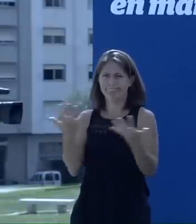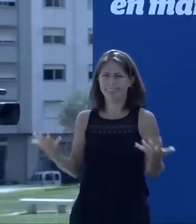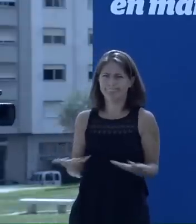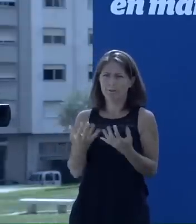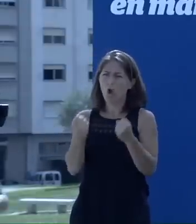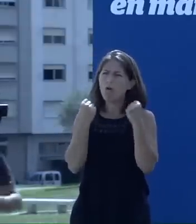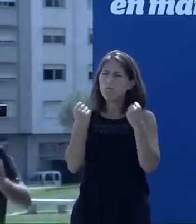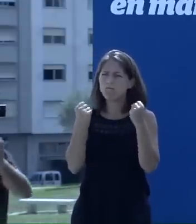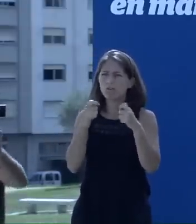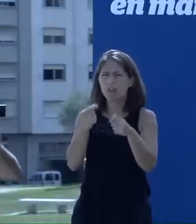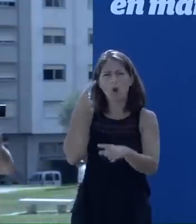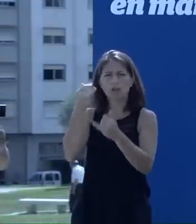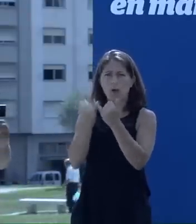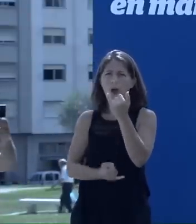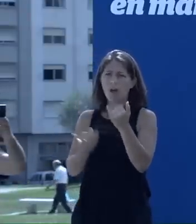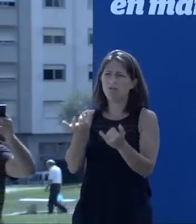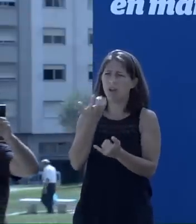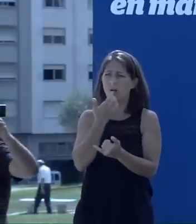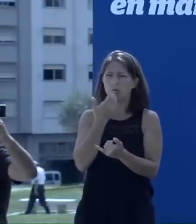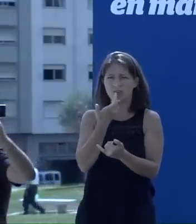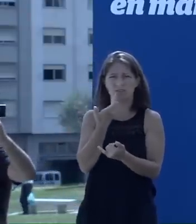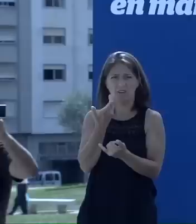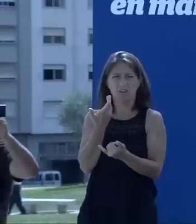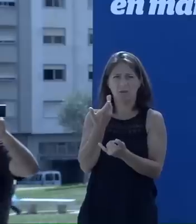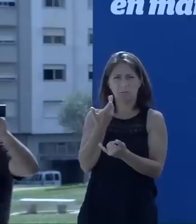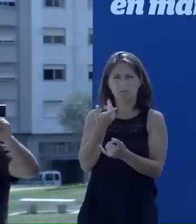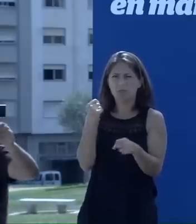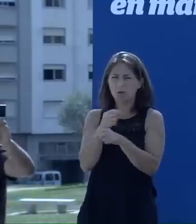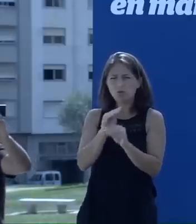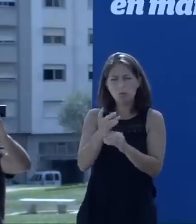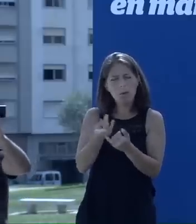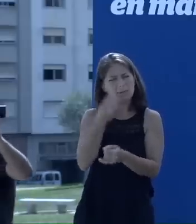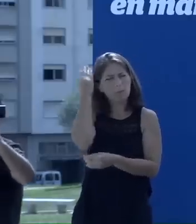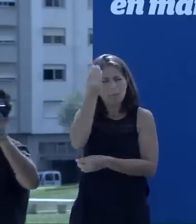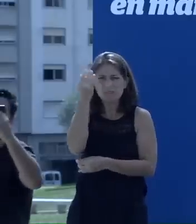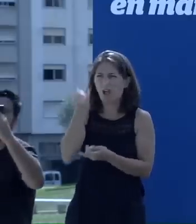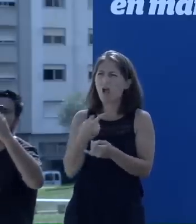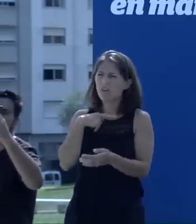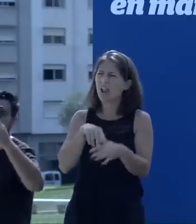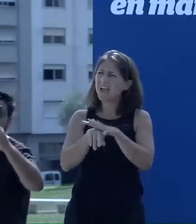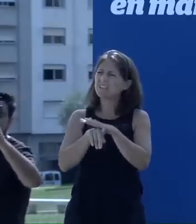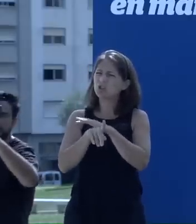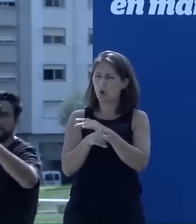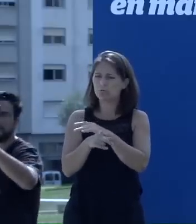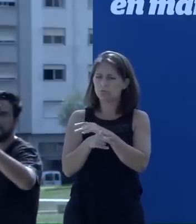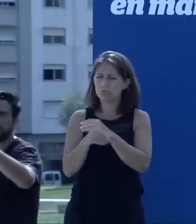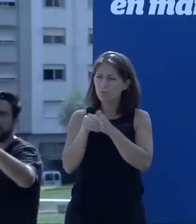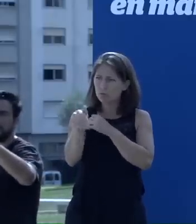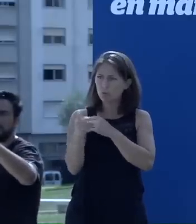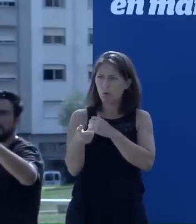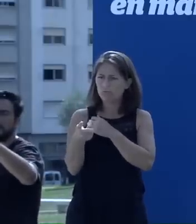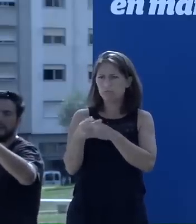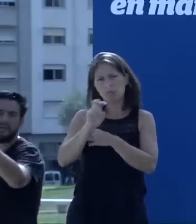Darlle forzas para que baixen o pallastro con raiva e que pensen que outro tipo de xestión forestal vai a ser